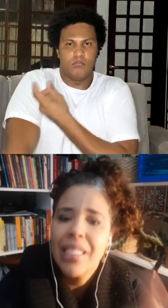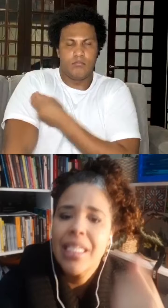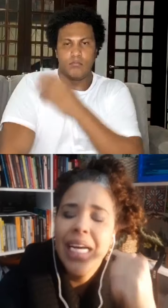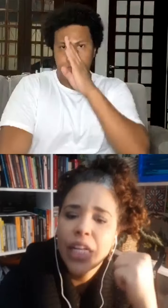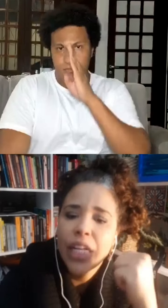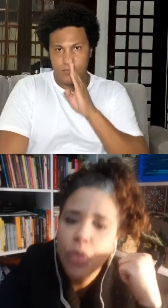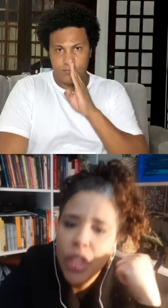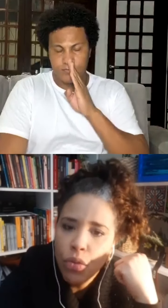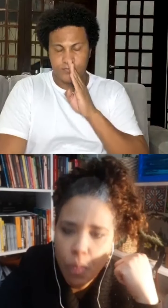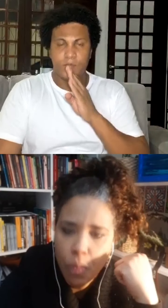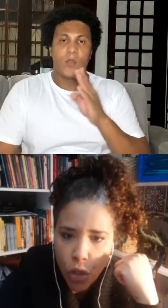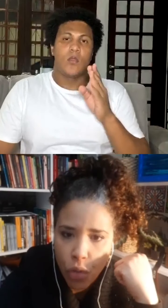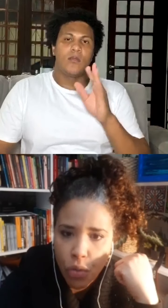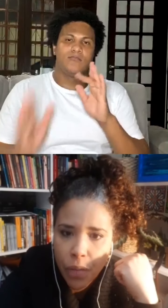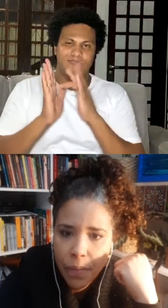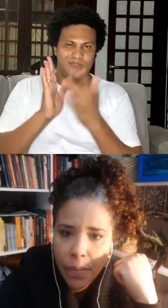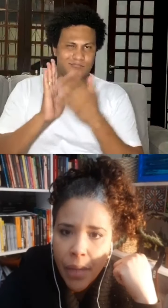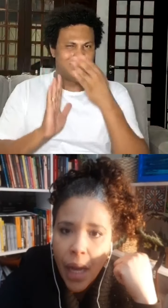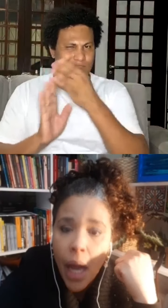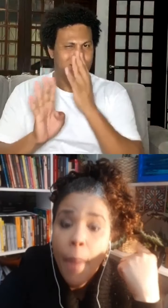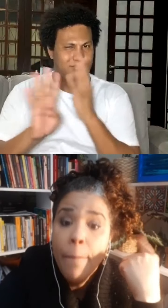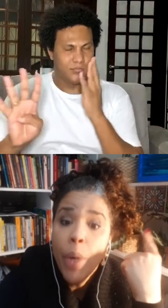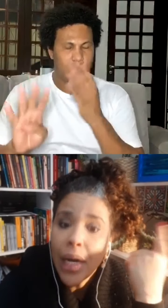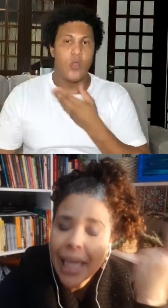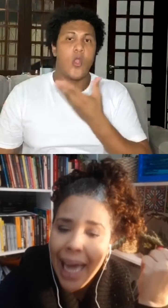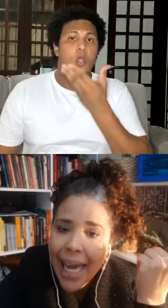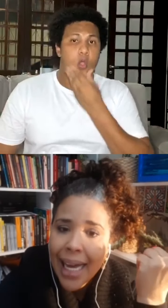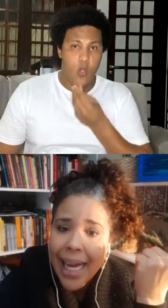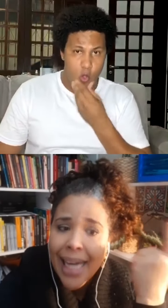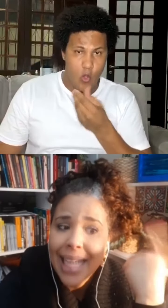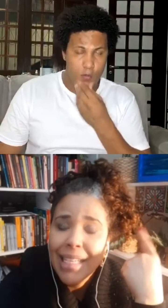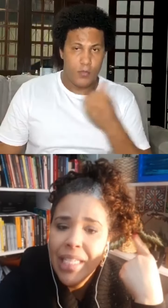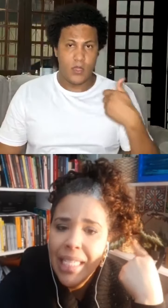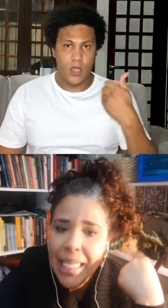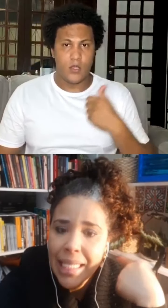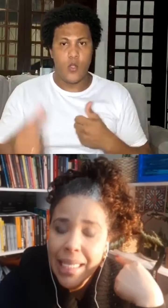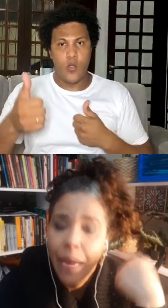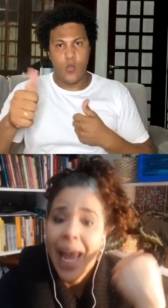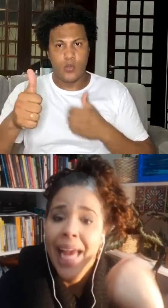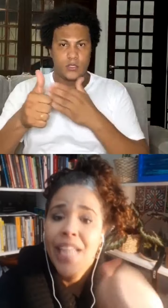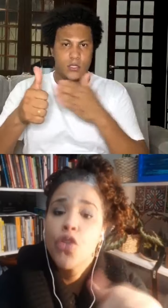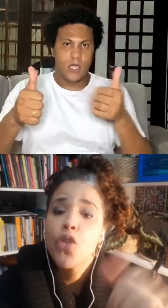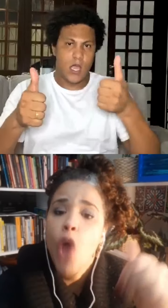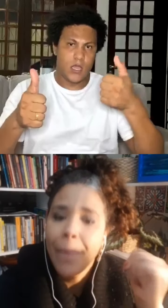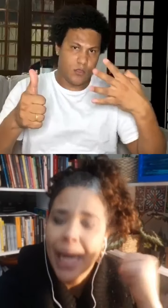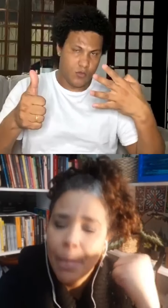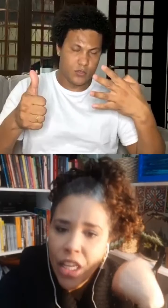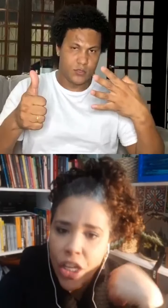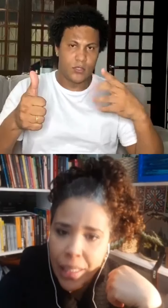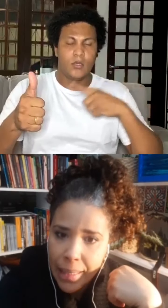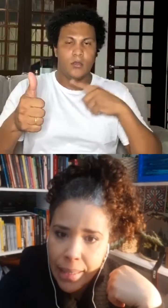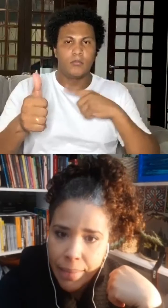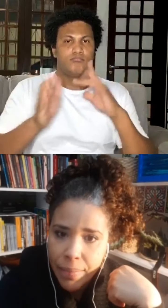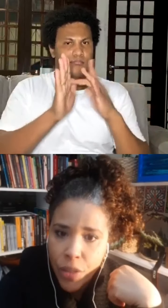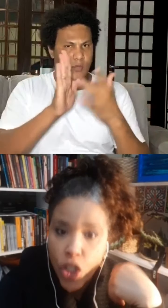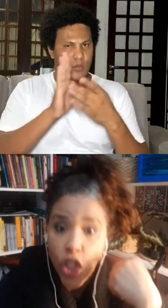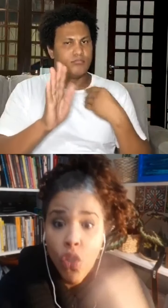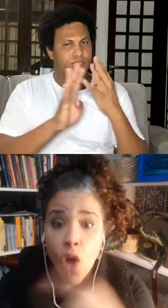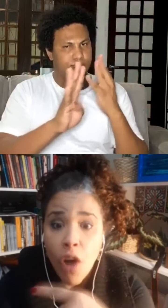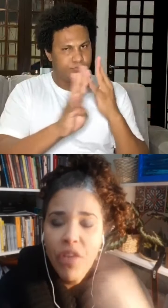vacina gratuita nos postos. Por que essa vacinação era só para meninas